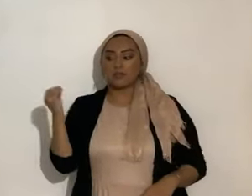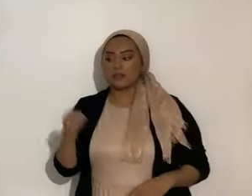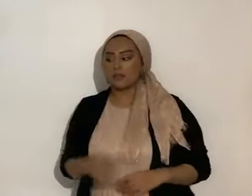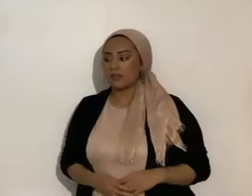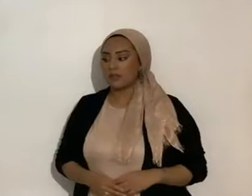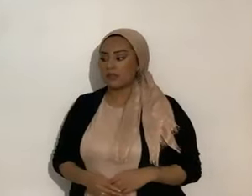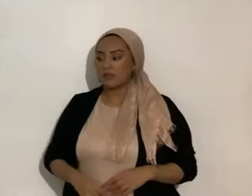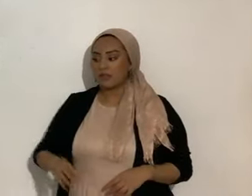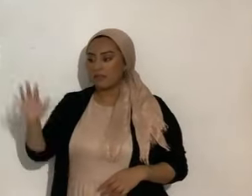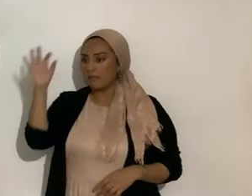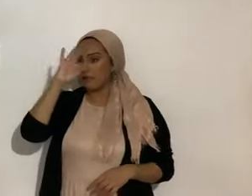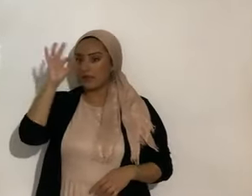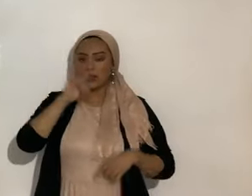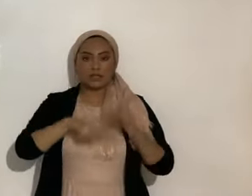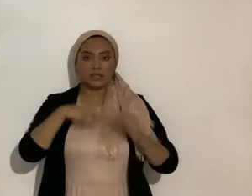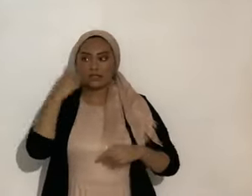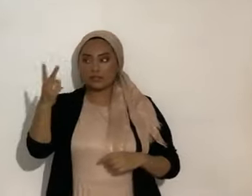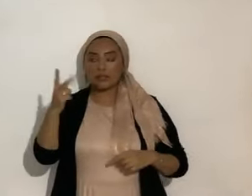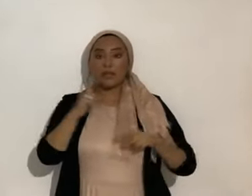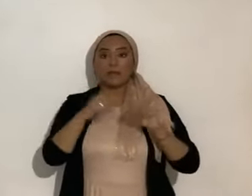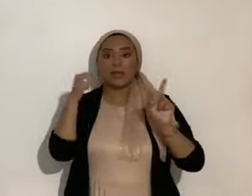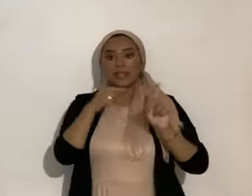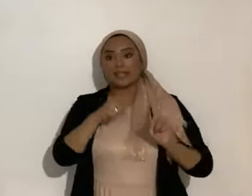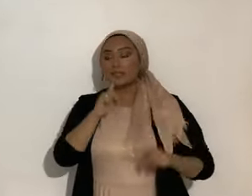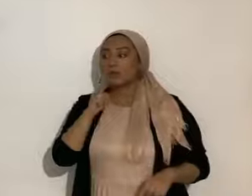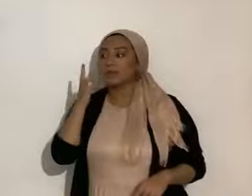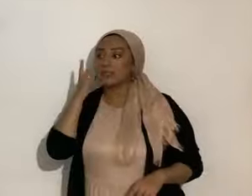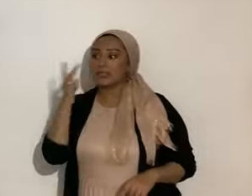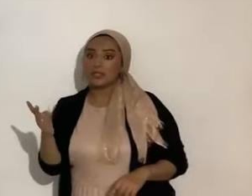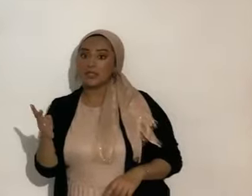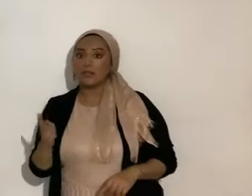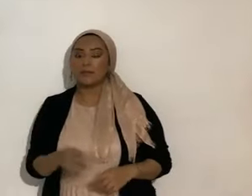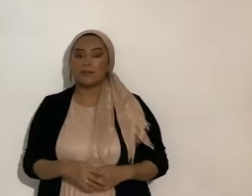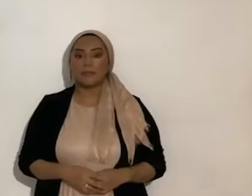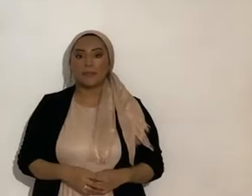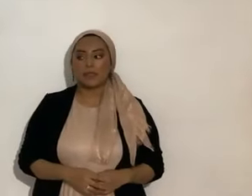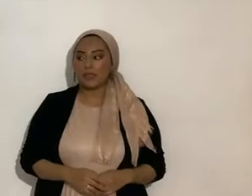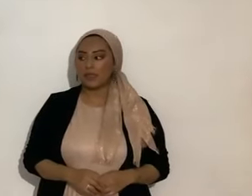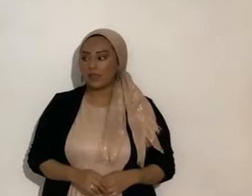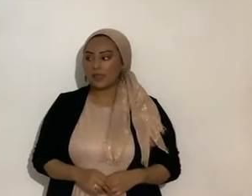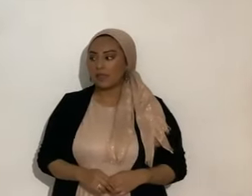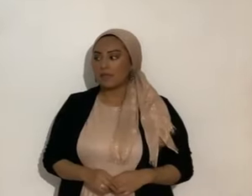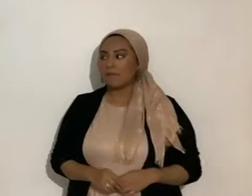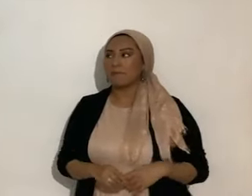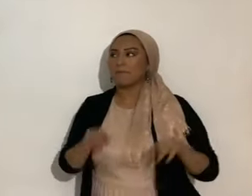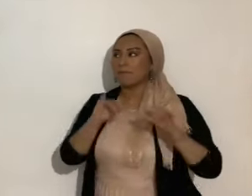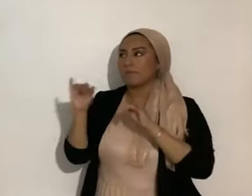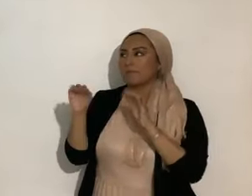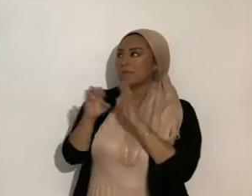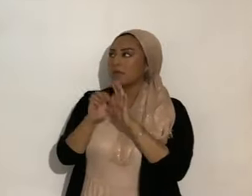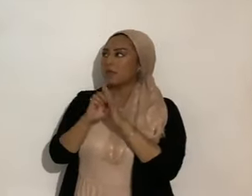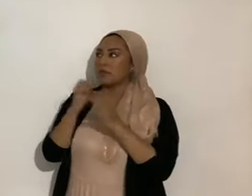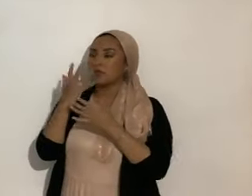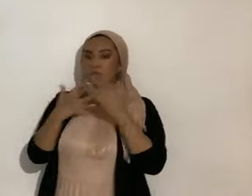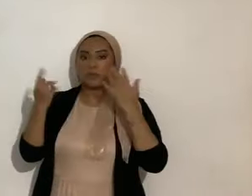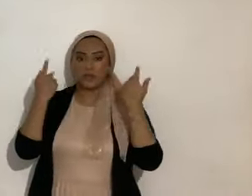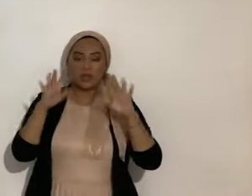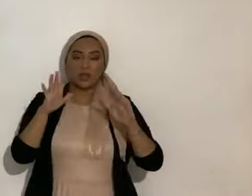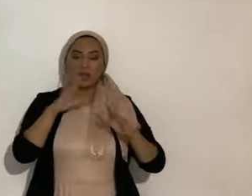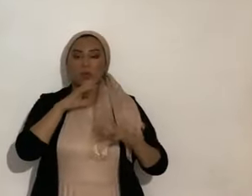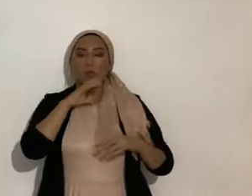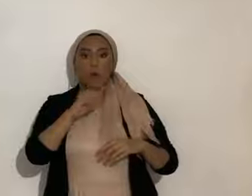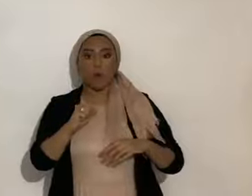y la ilusión no se puede ver como tal, pero él la ve, ¿sí? Es como cuando alguien ya grande de